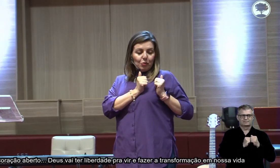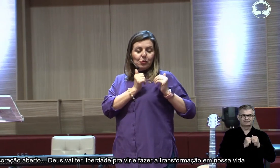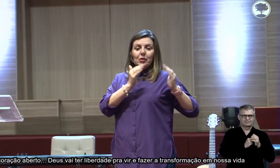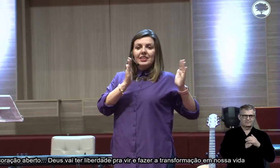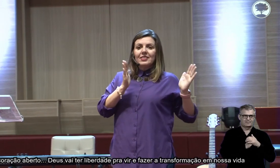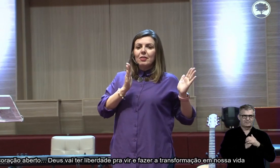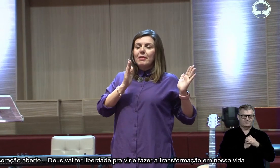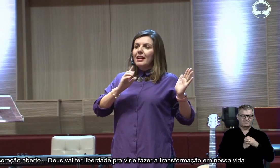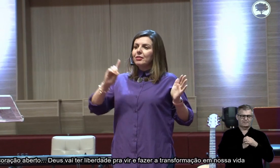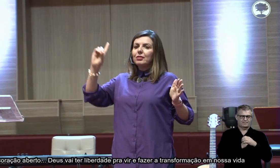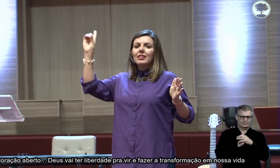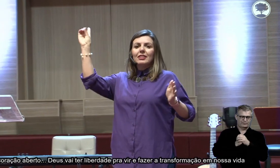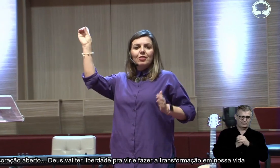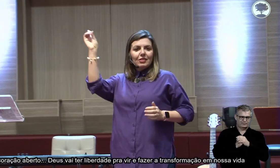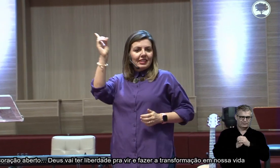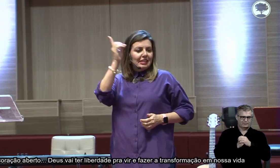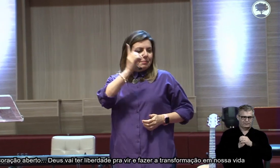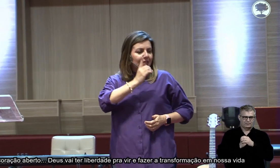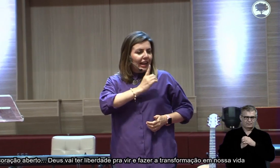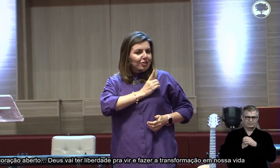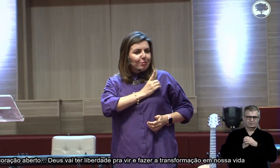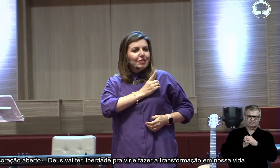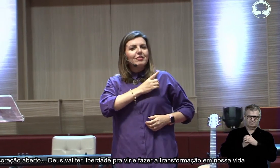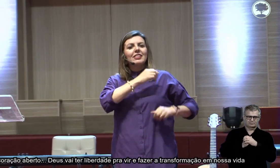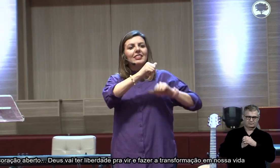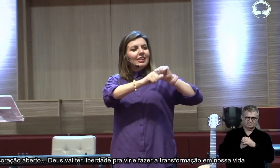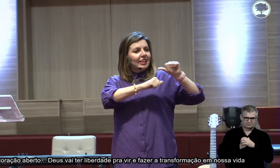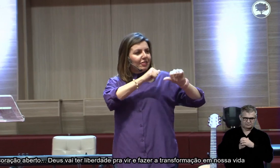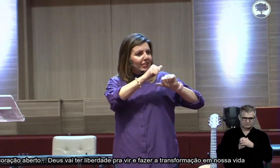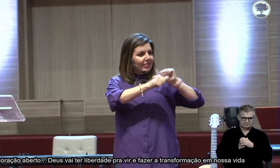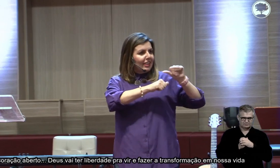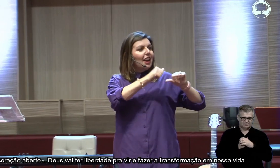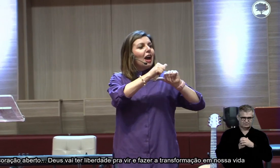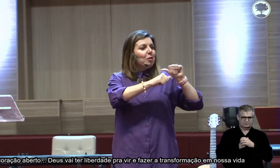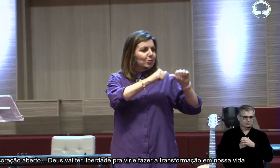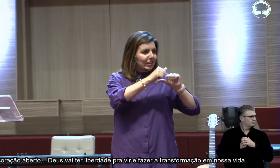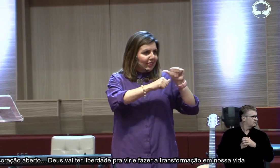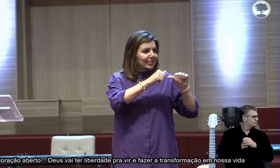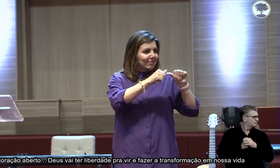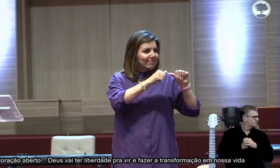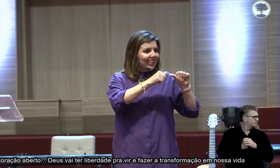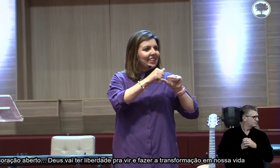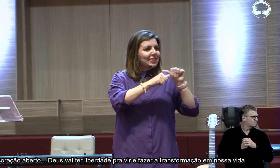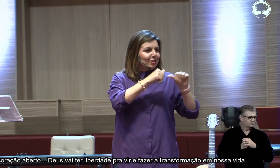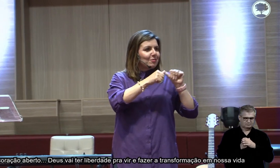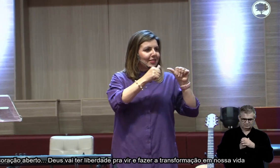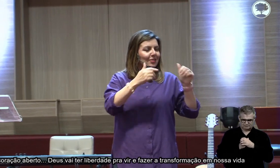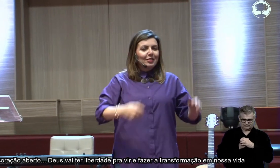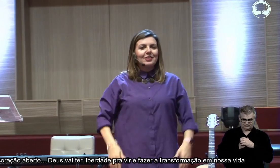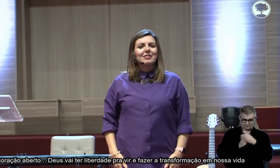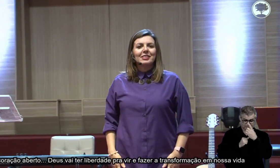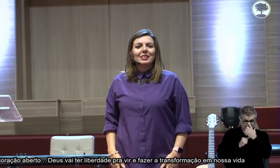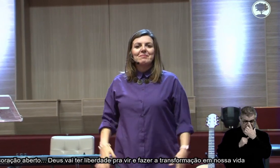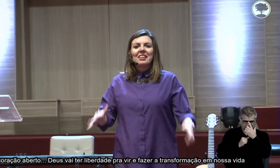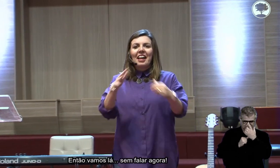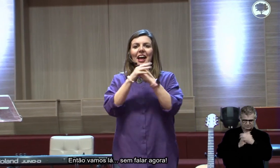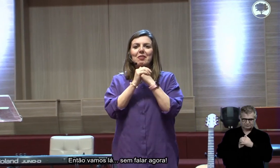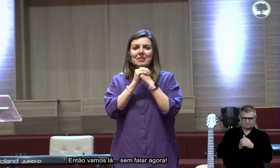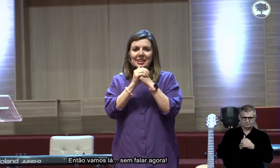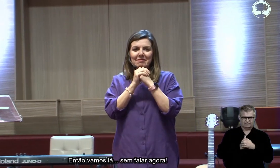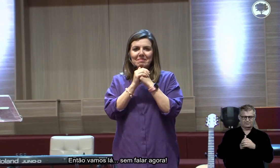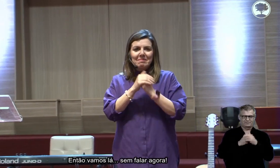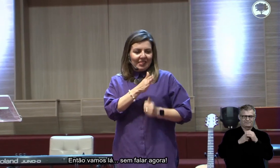Então, com o coração aberto, Deus vai ter liberdade para vir e fazer a mudança, a transformação em nossa vida.